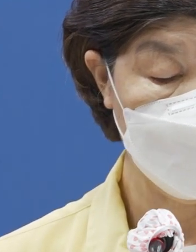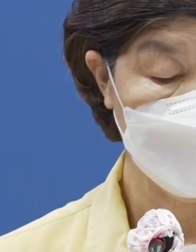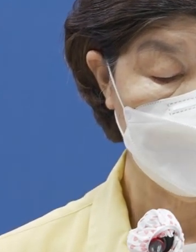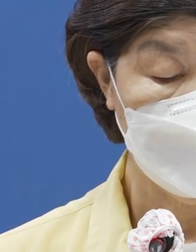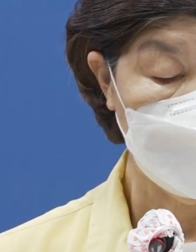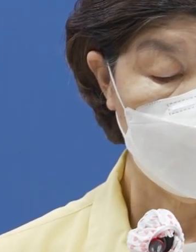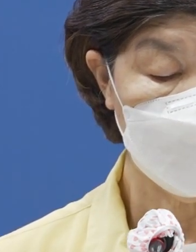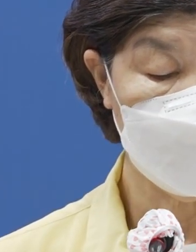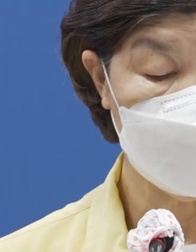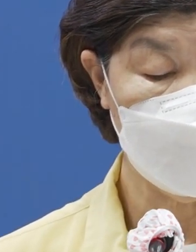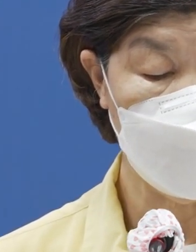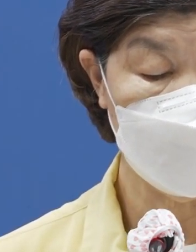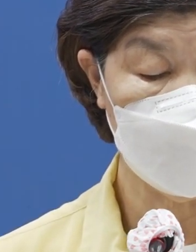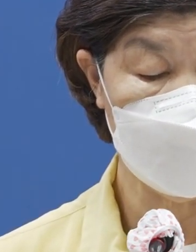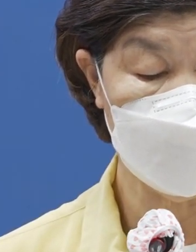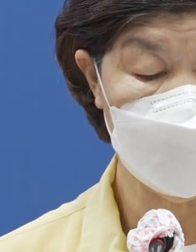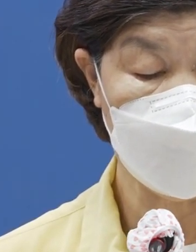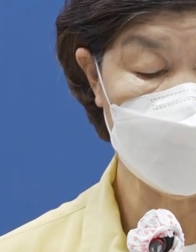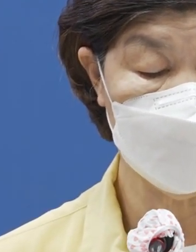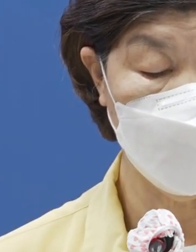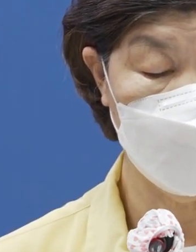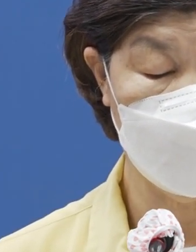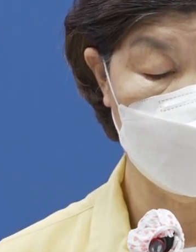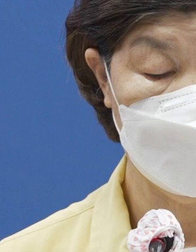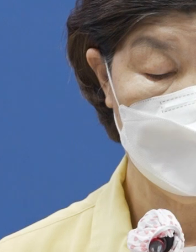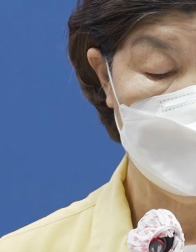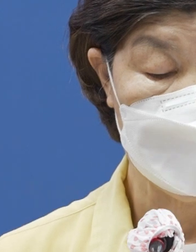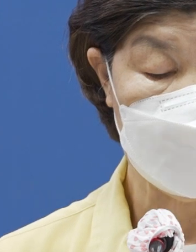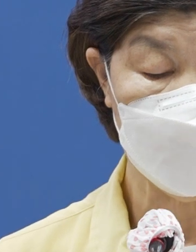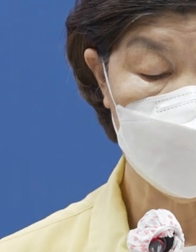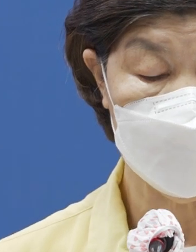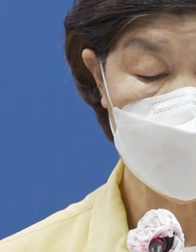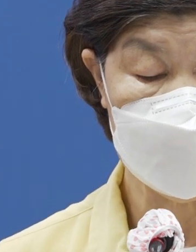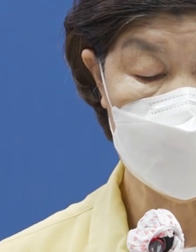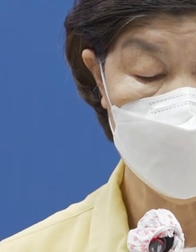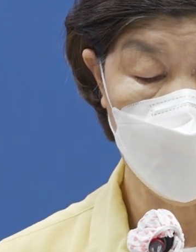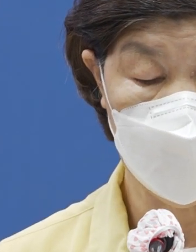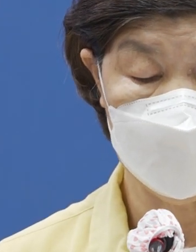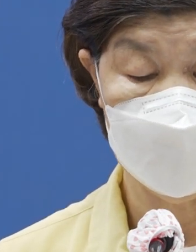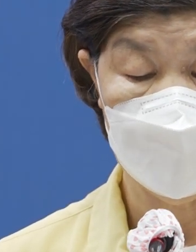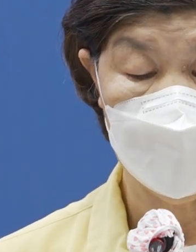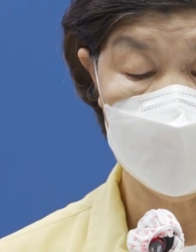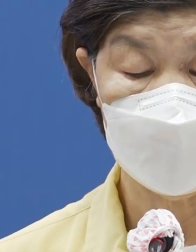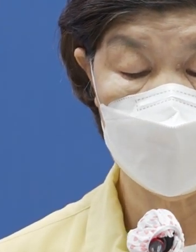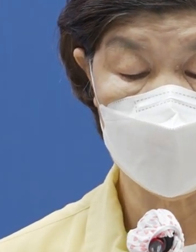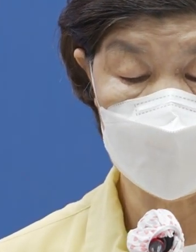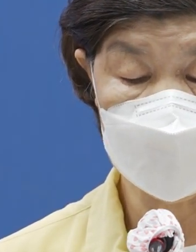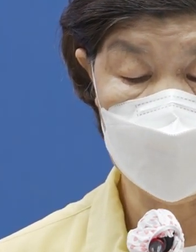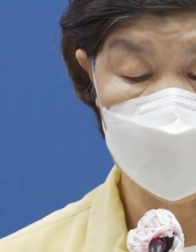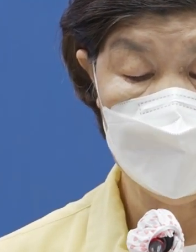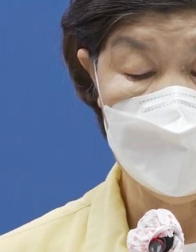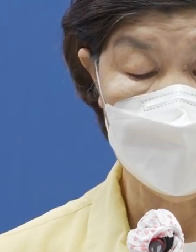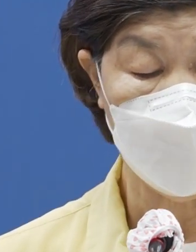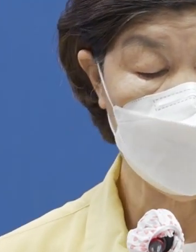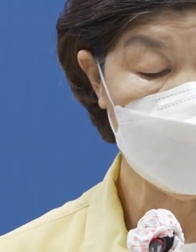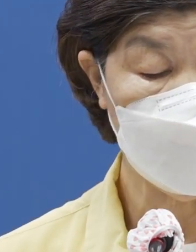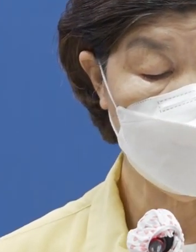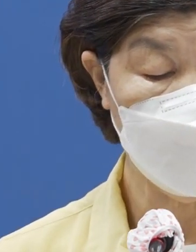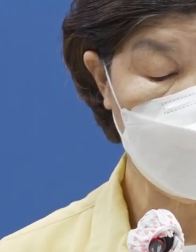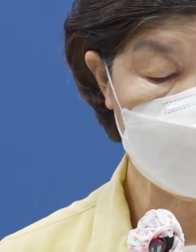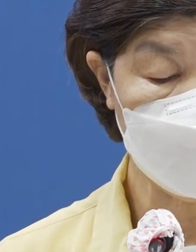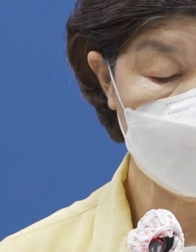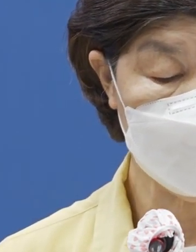편성했습니다. 컴퓨터실 환경 개선에 45억 원, 자동컵 세척기 보급, 엄수기 교체,